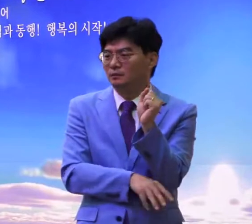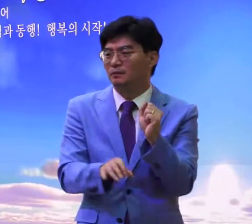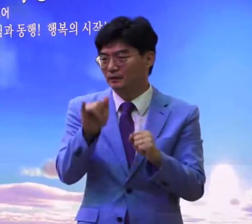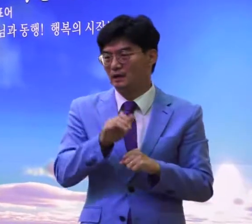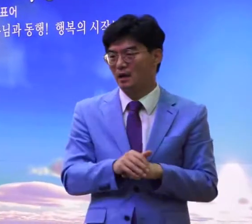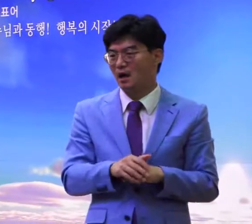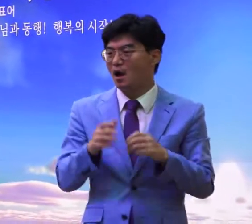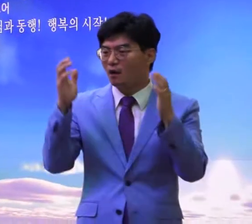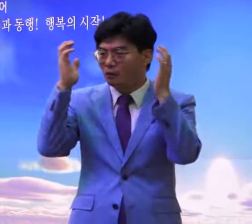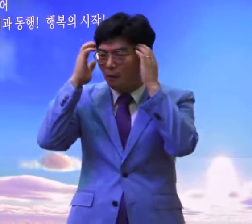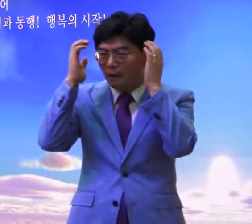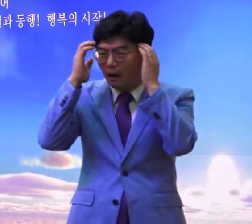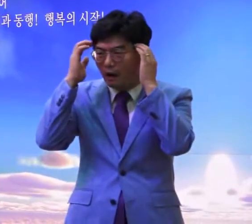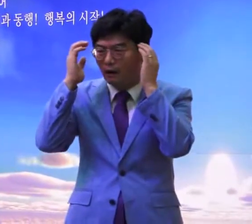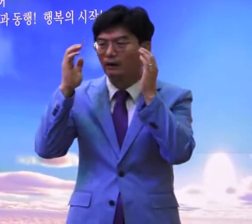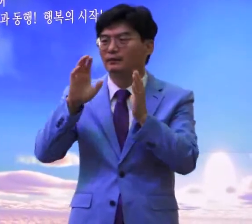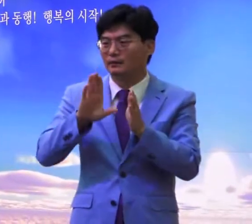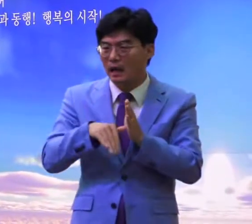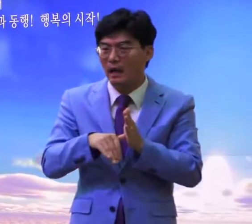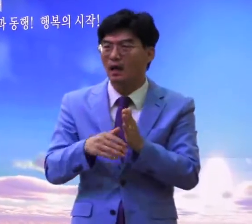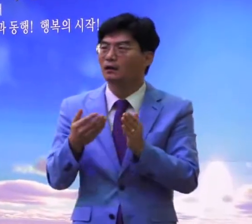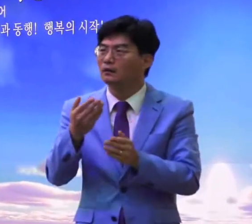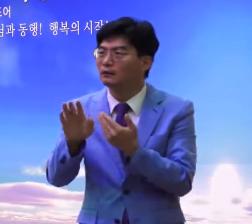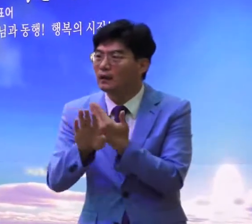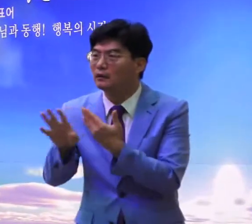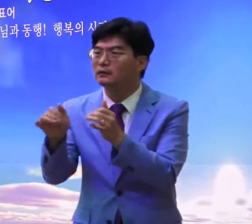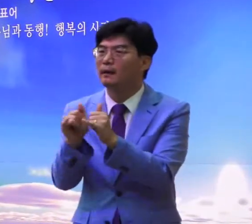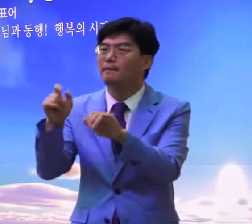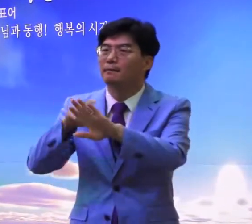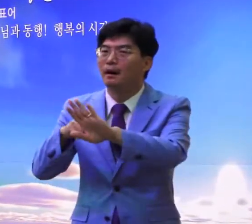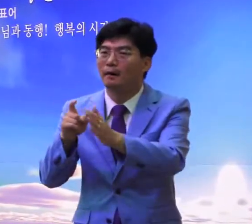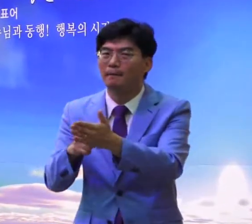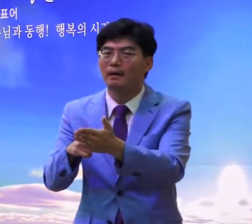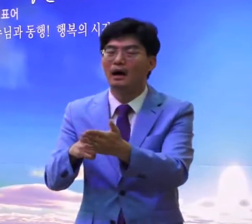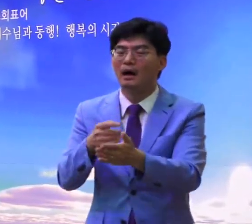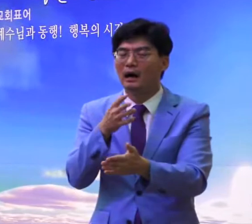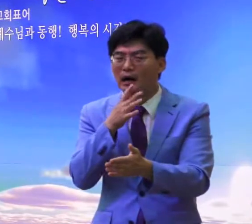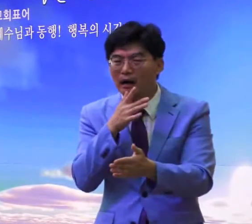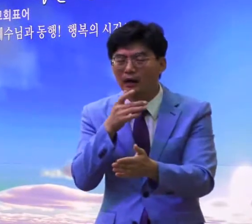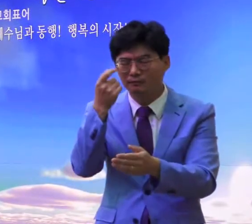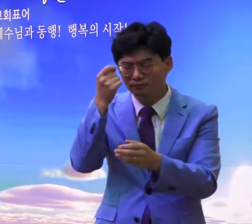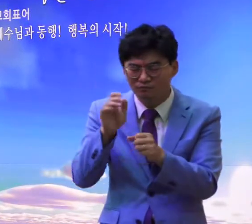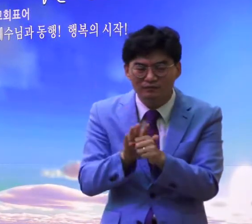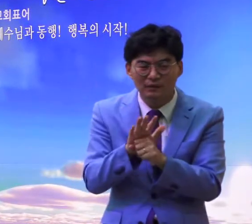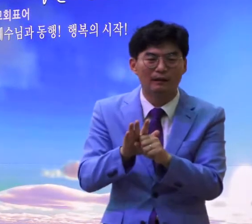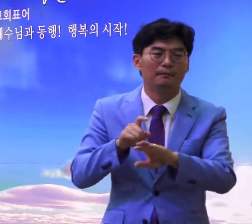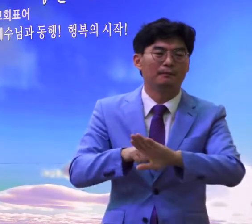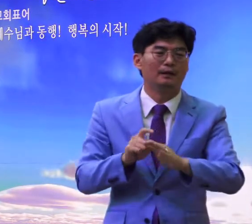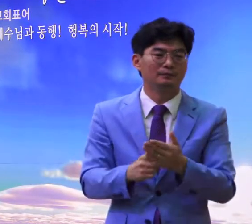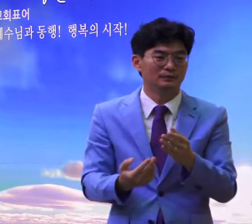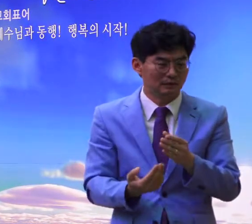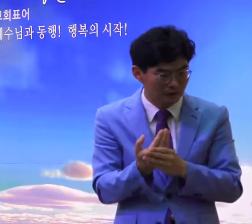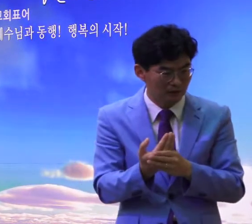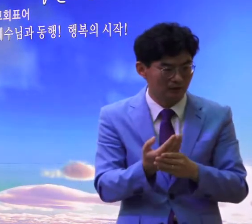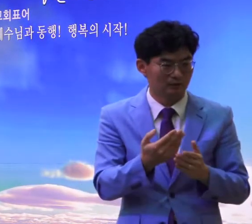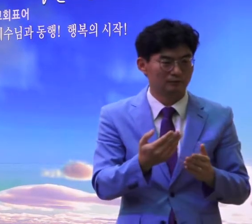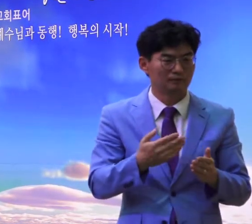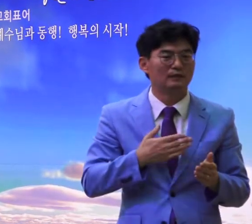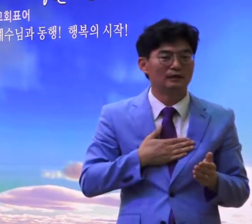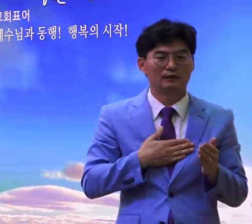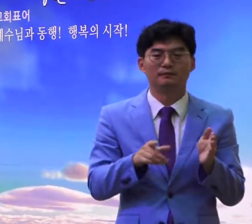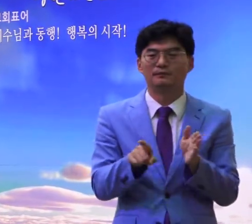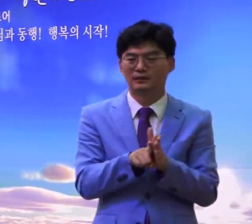이렇게 어려운데 우리 이재민들을 위해서 같이 기도하고 밥을 먹자. 또 저 힘들고 어려운 아프리카 이런 어려운